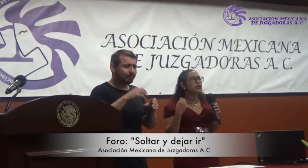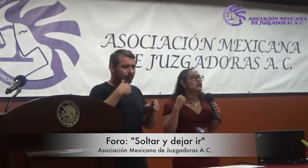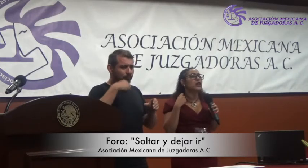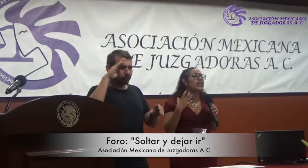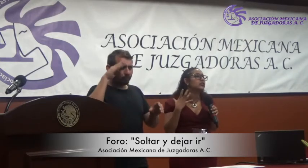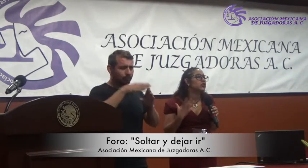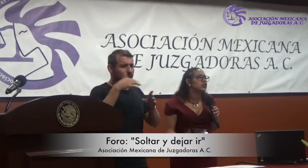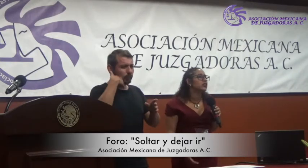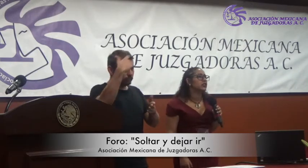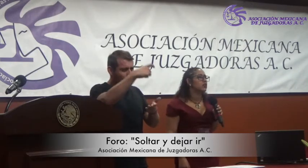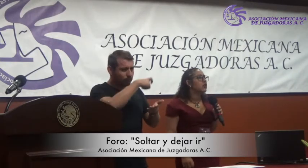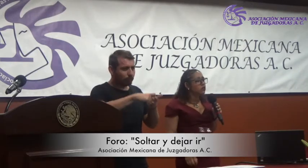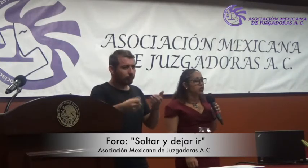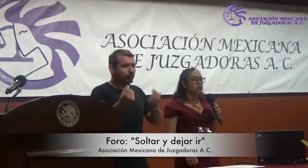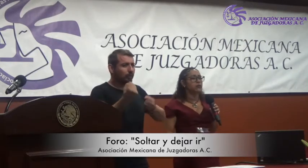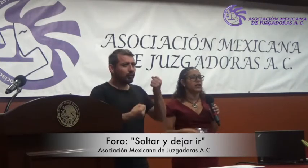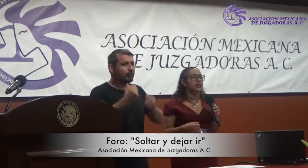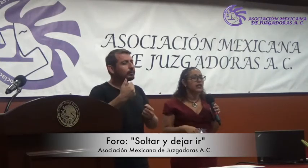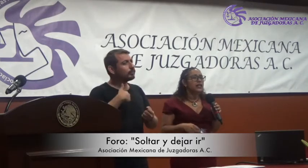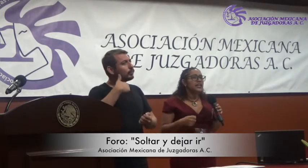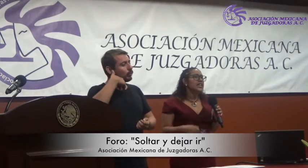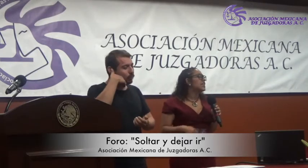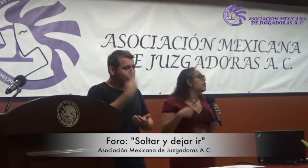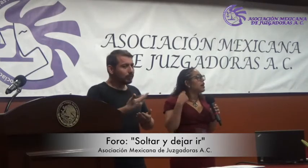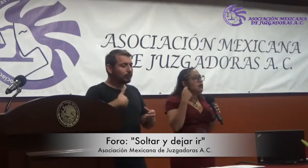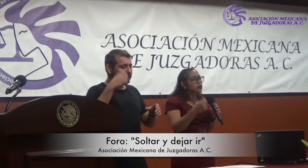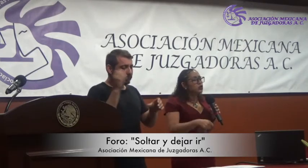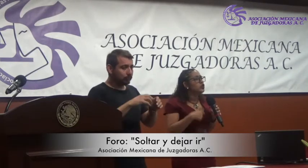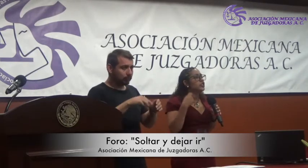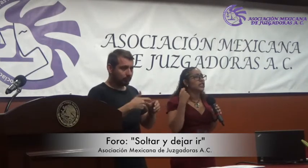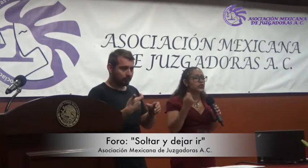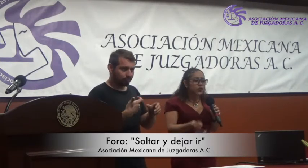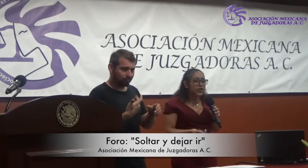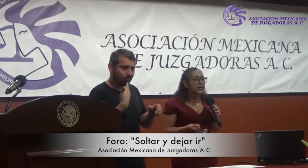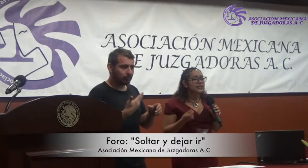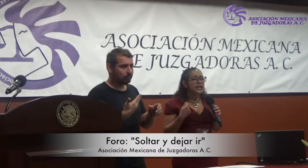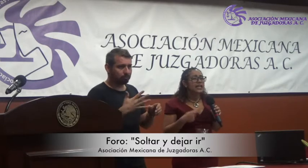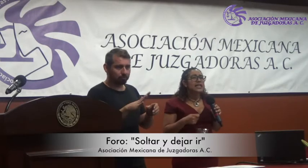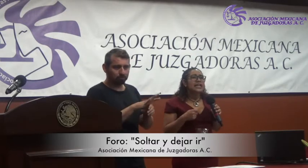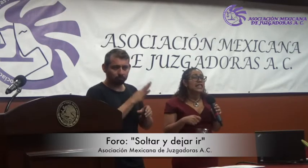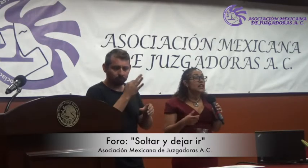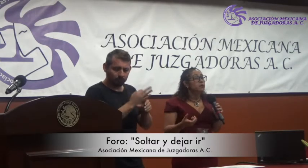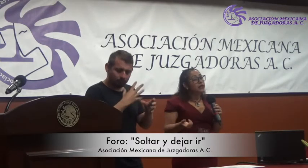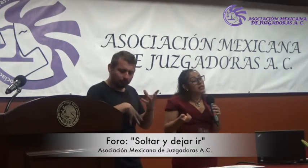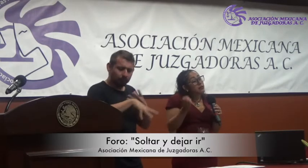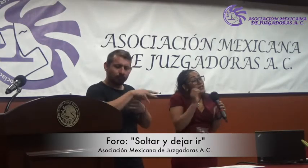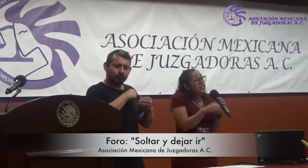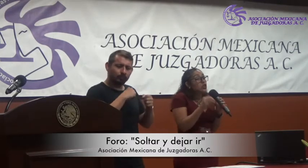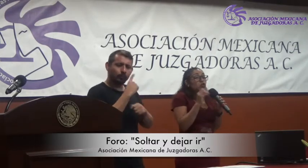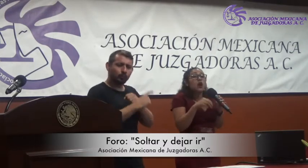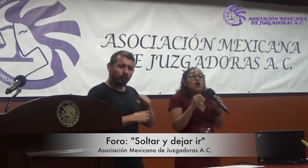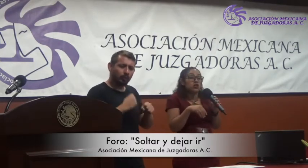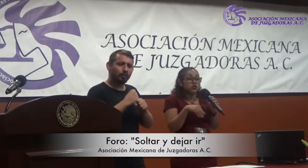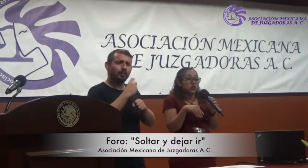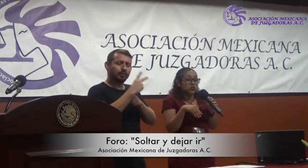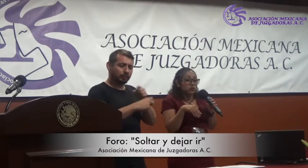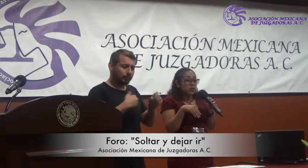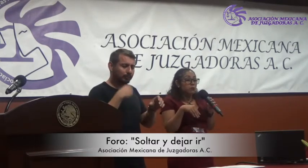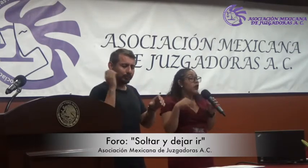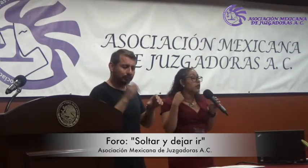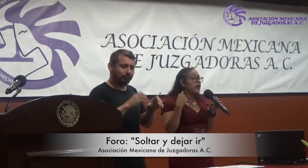carro, pero es su gran sueño tener un automóvil. Y trabaja mucho y se esfuerza y de repente y va haciendo su